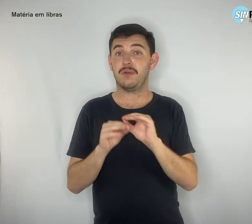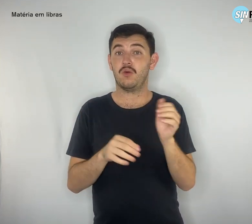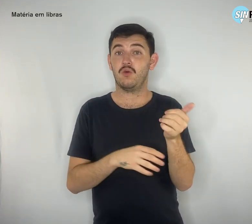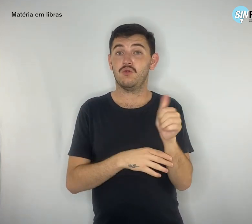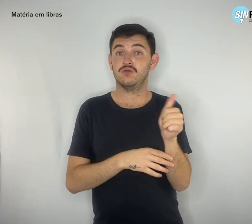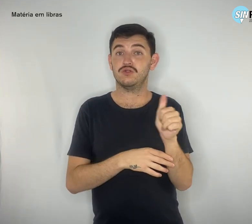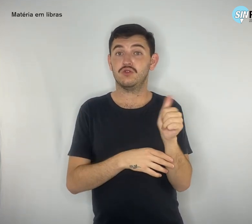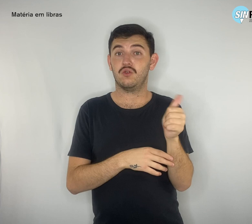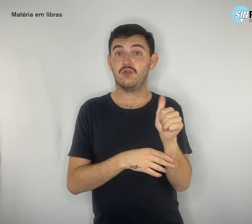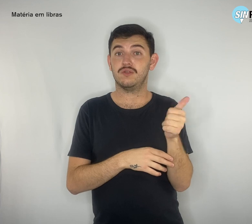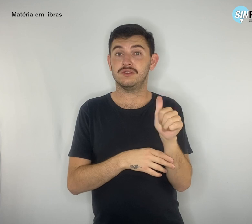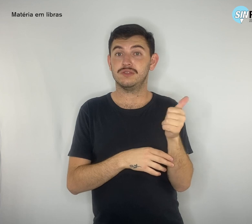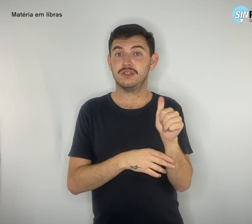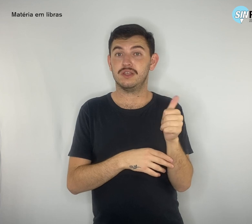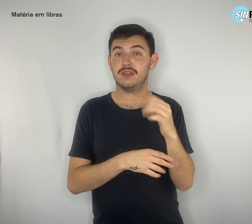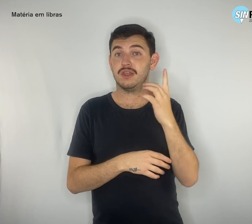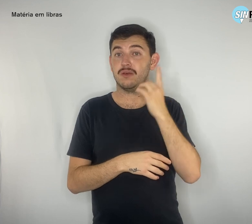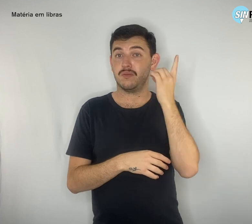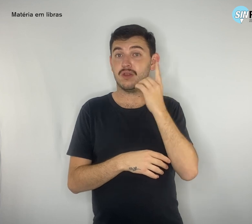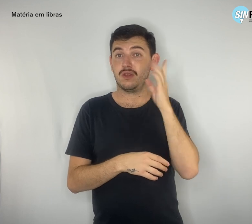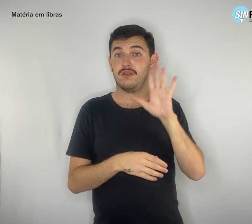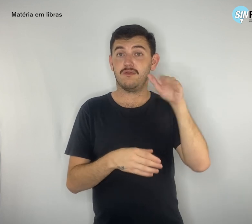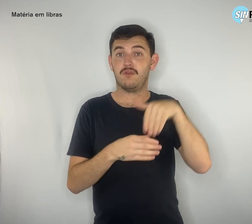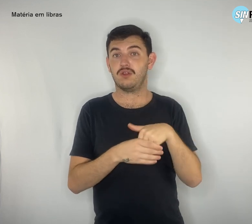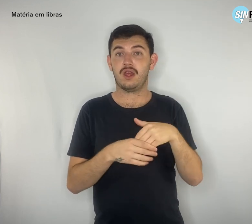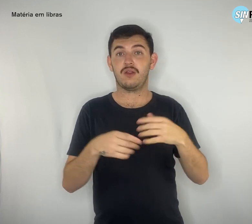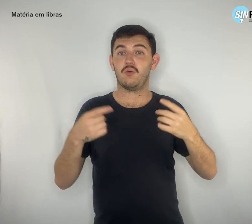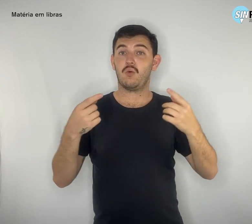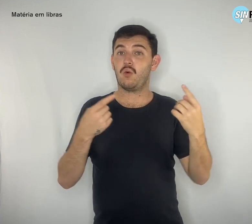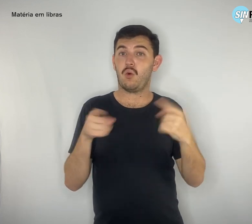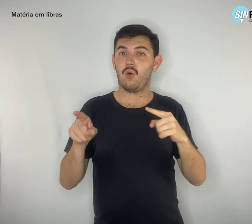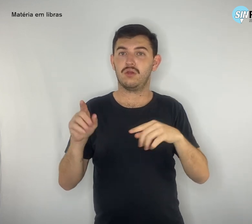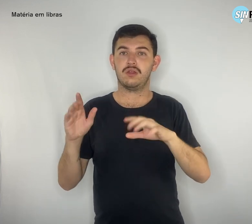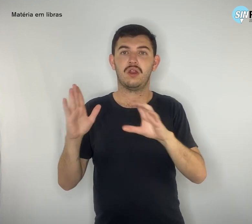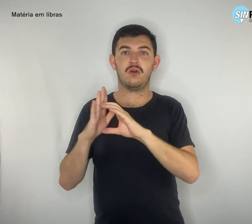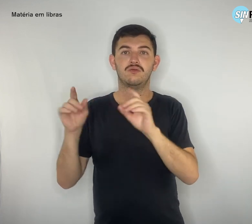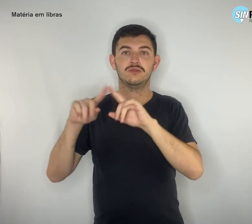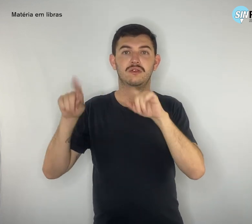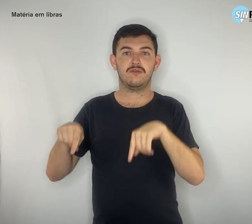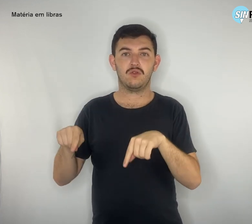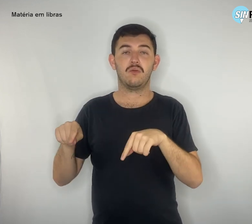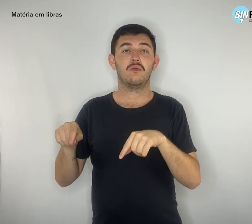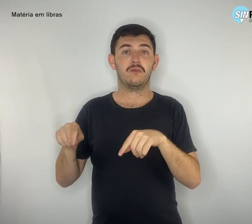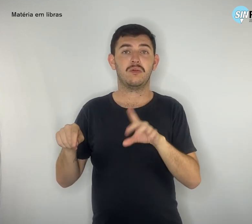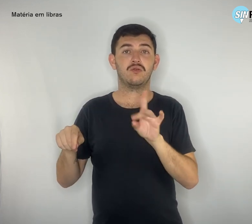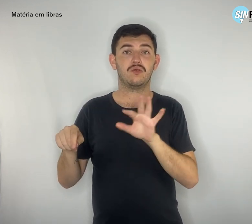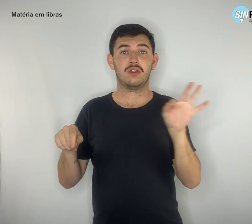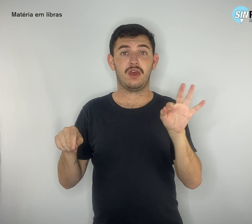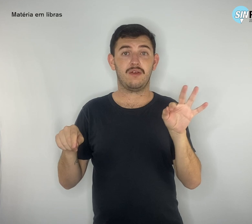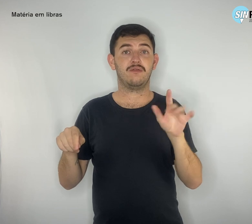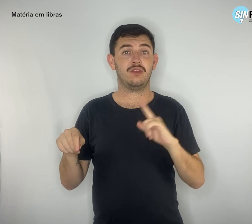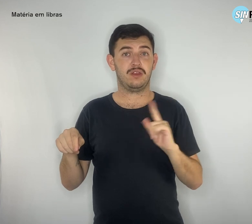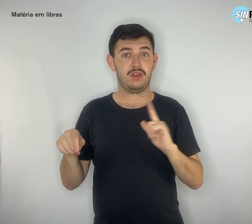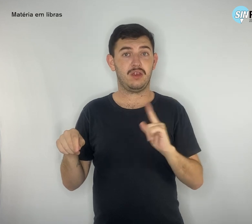servidor público do DF mantendo o aumento do inas mostramos que